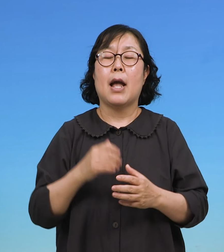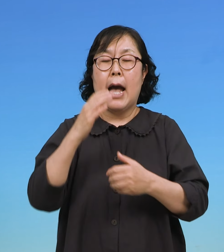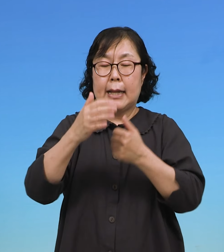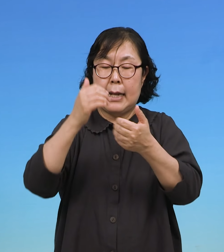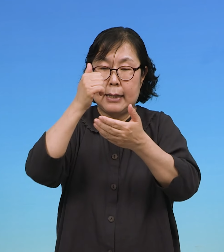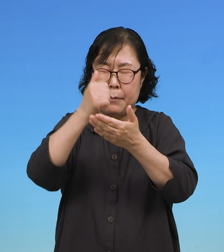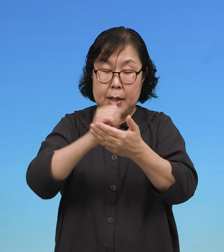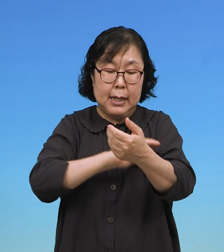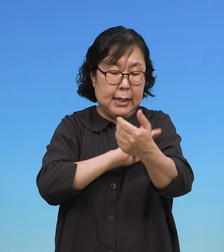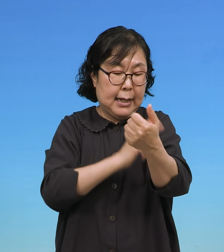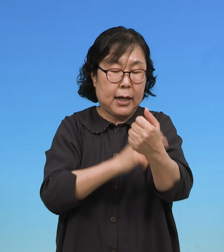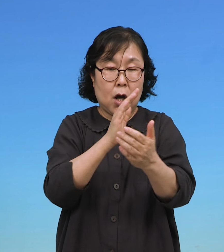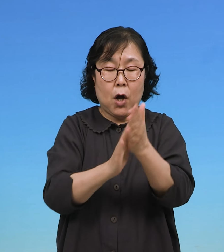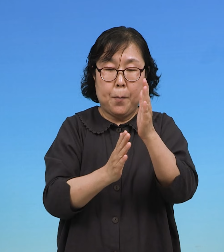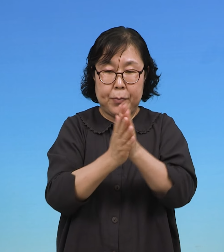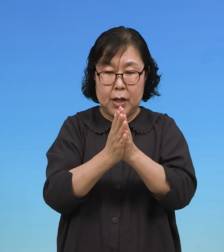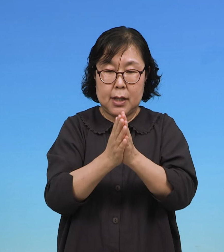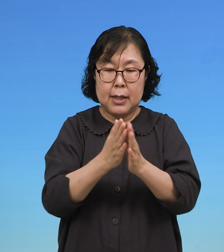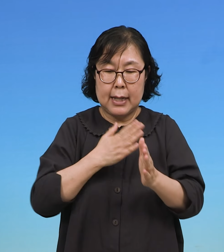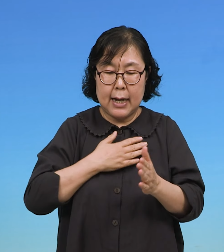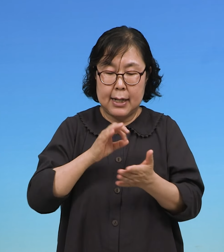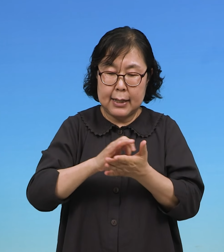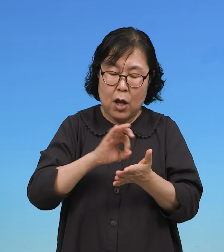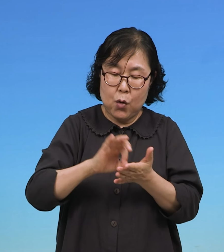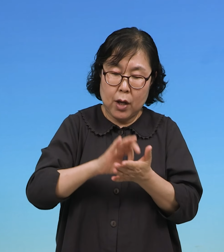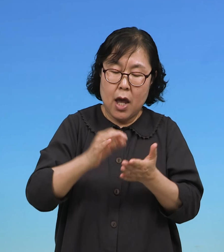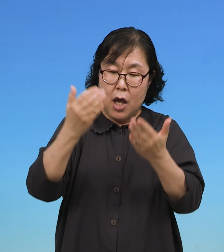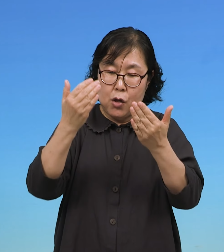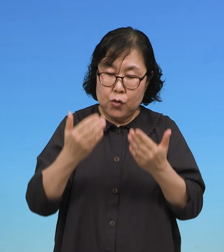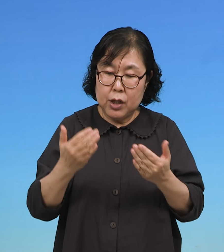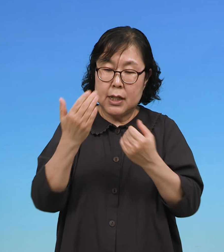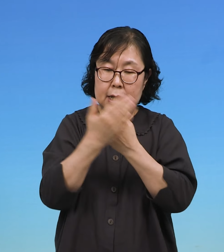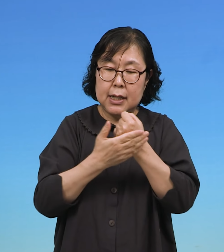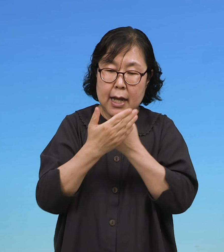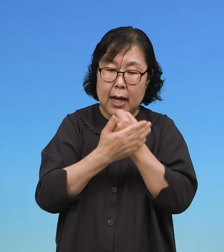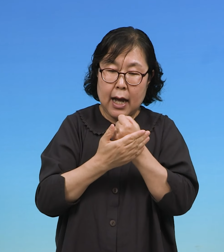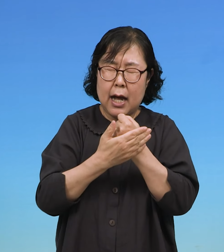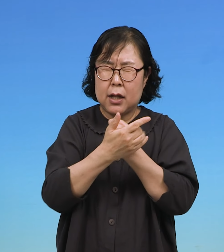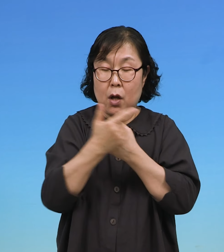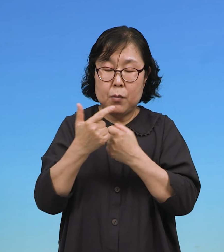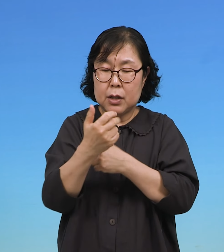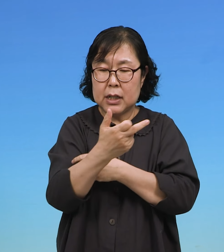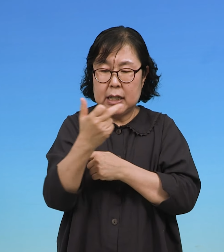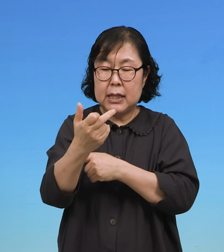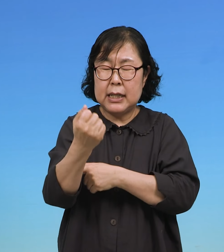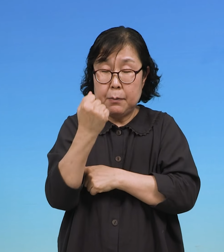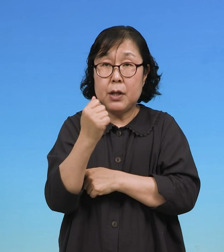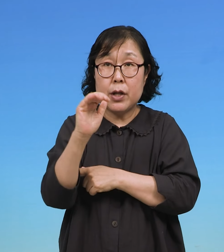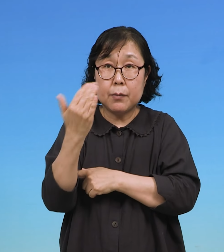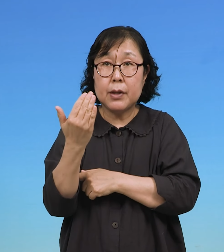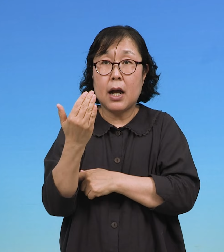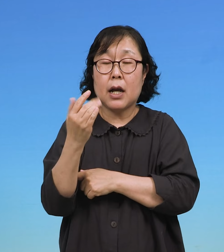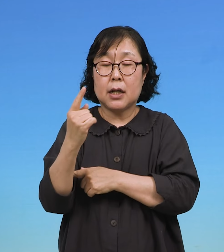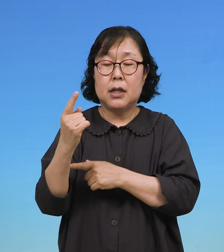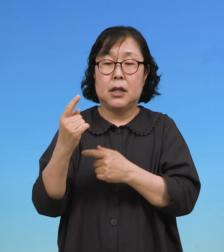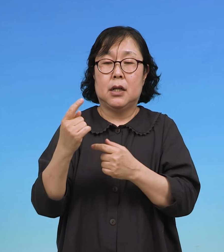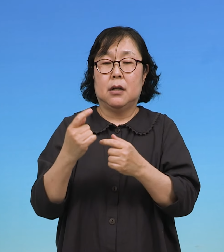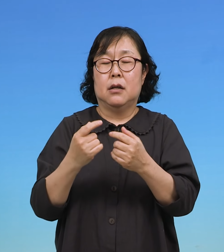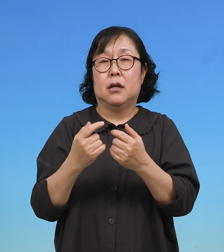그 뜨거운 은혜로 서로 믿음 안에서, 서로 소망 가운데 서로 참아주면서, 서로